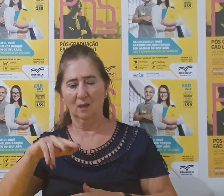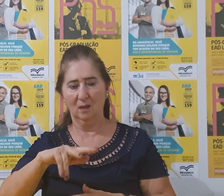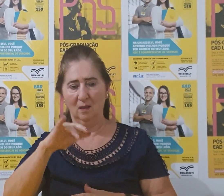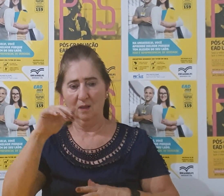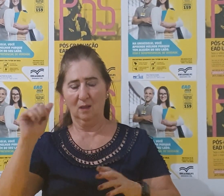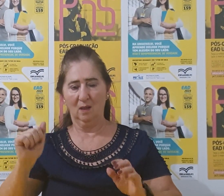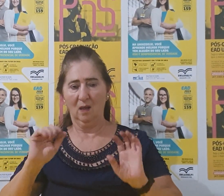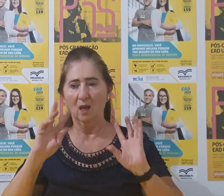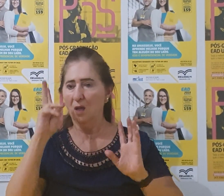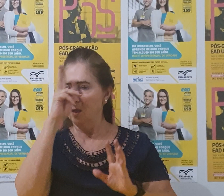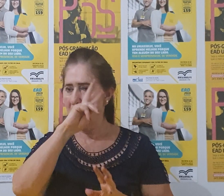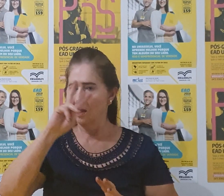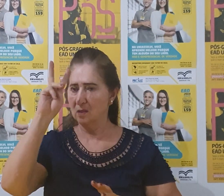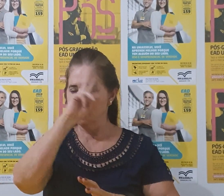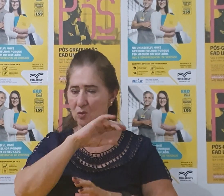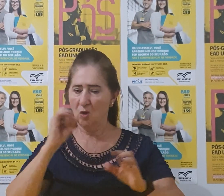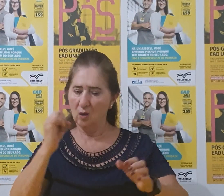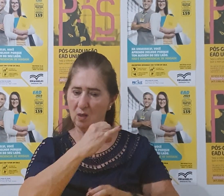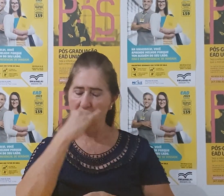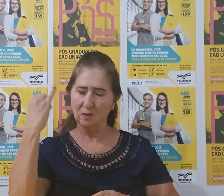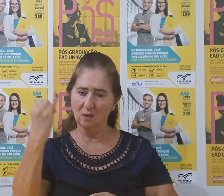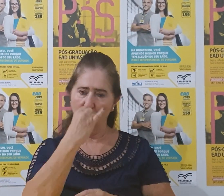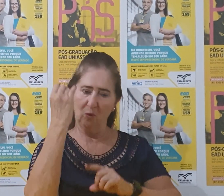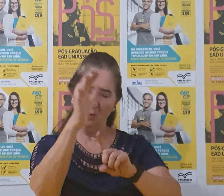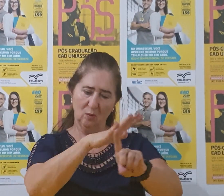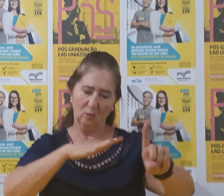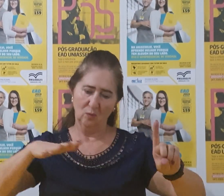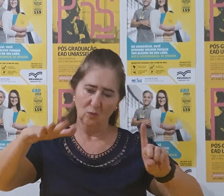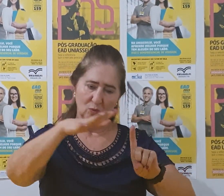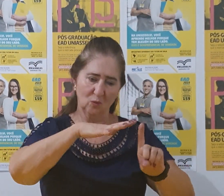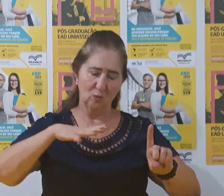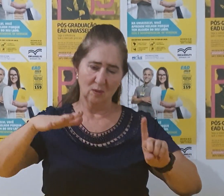novas histórias nos diversos segmentos de toda a sociedade.